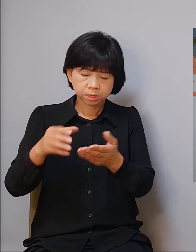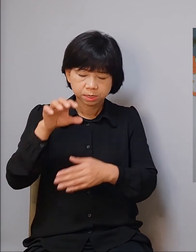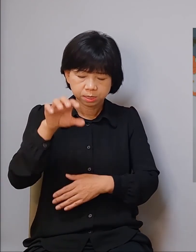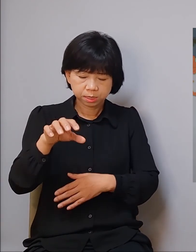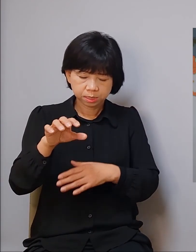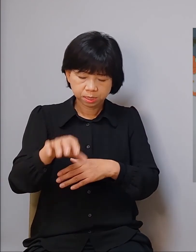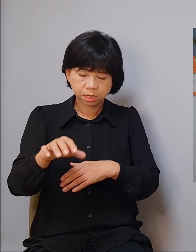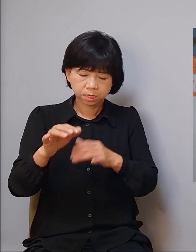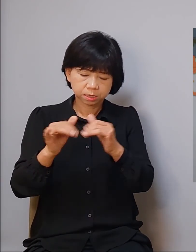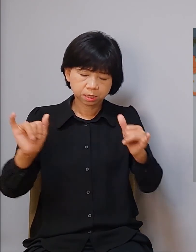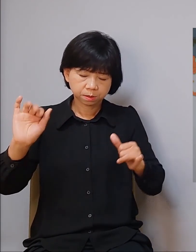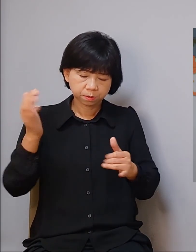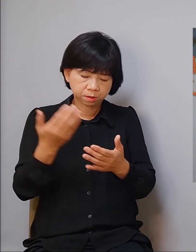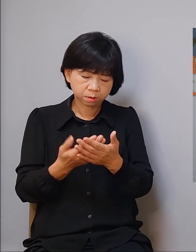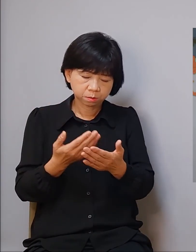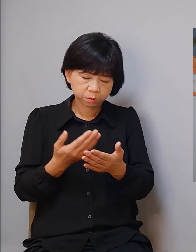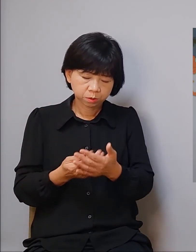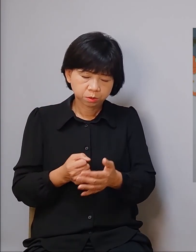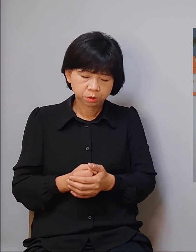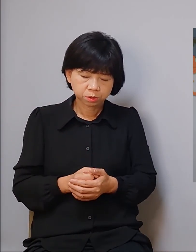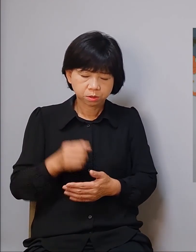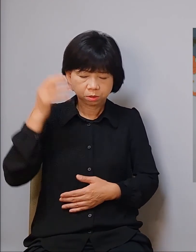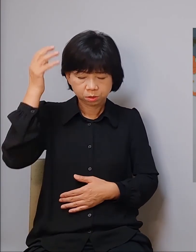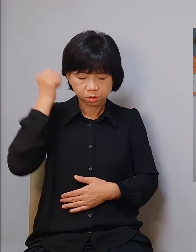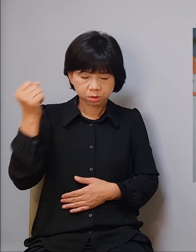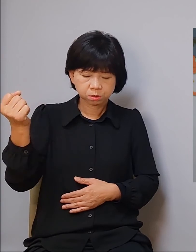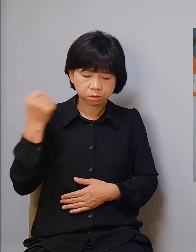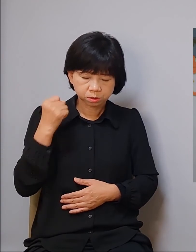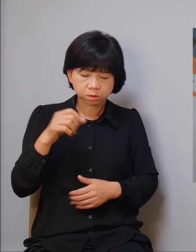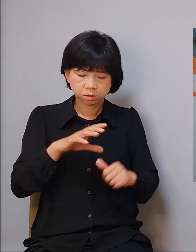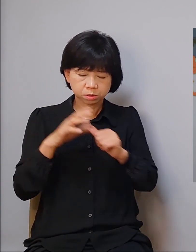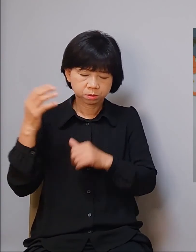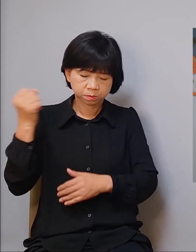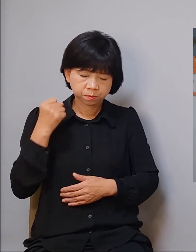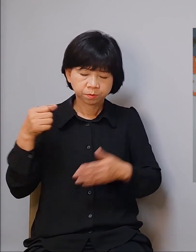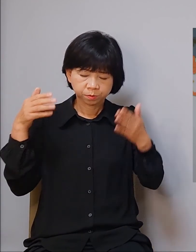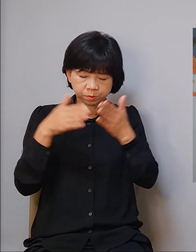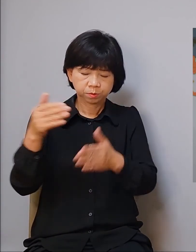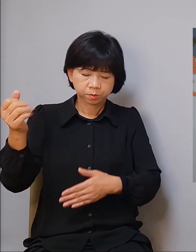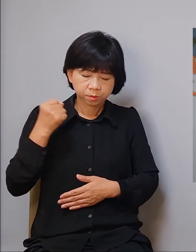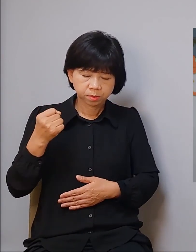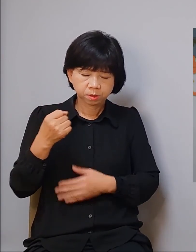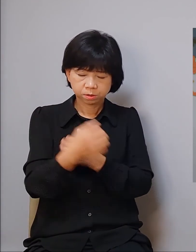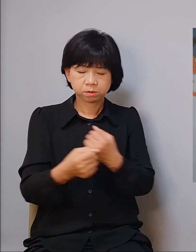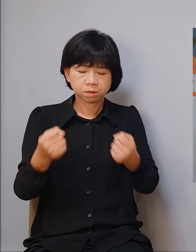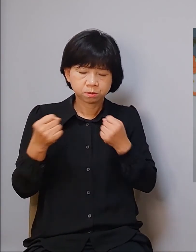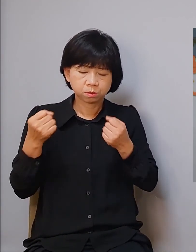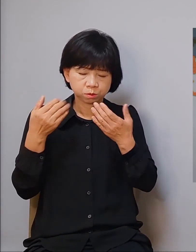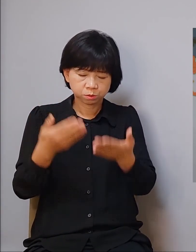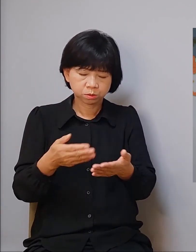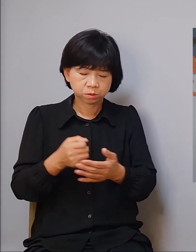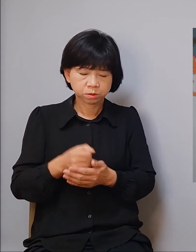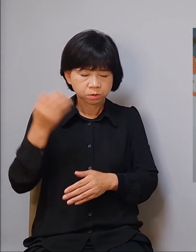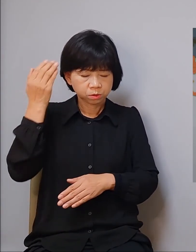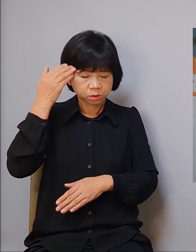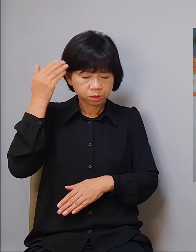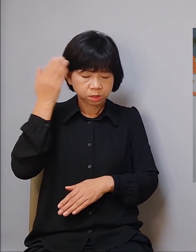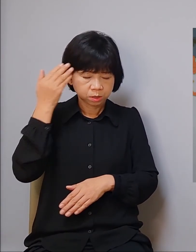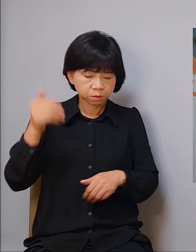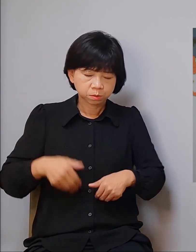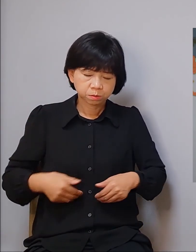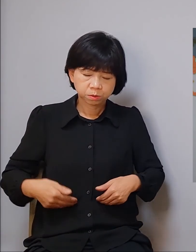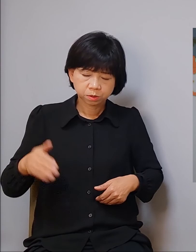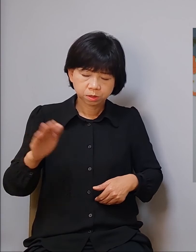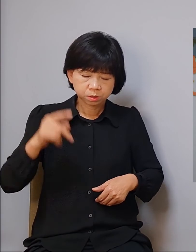않은 기간 동안에 기억력, 집중력, 응용력, 체력을 더하여 주시옵소서. 이 땅을 살아가면서 지식도 있어야